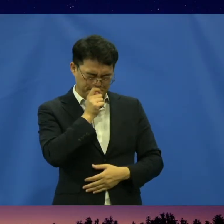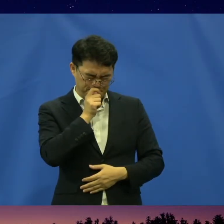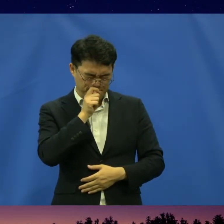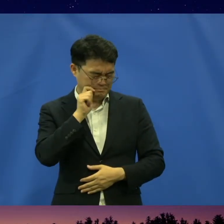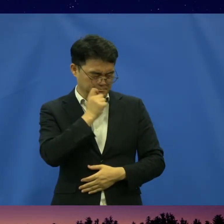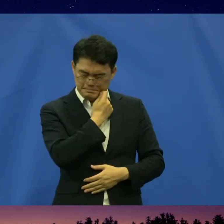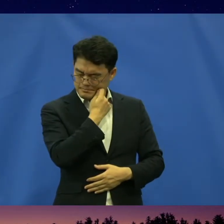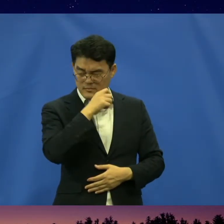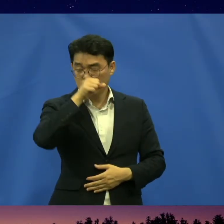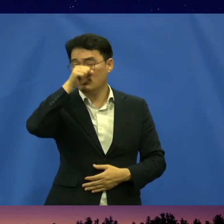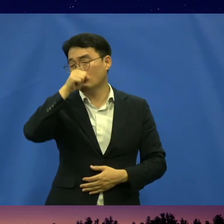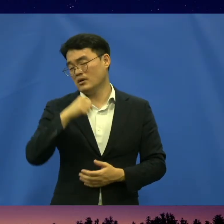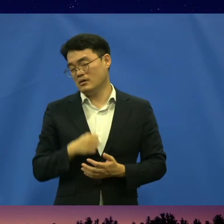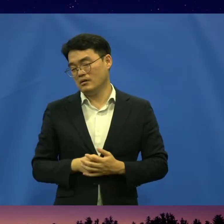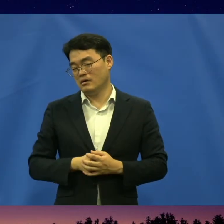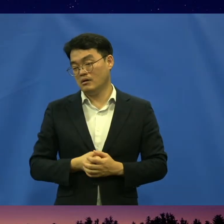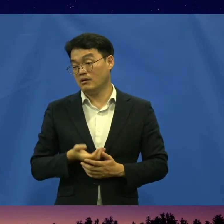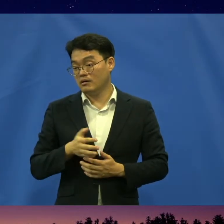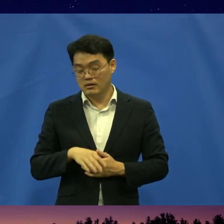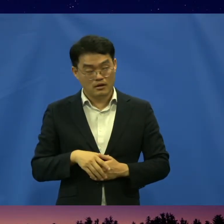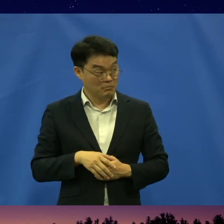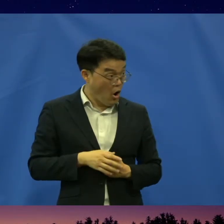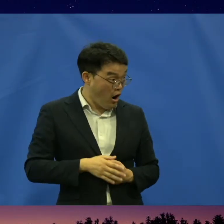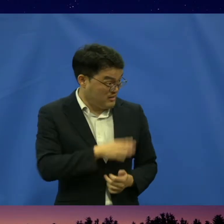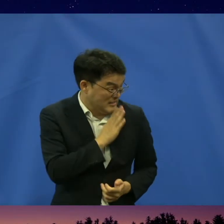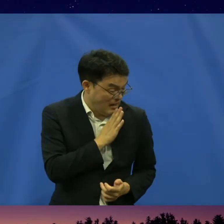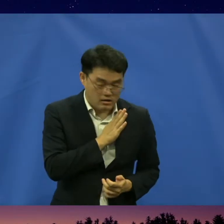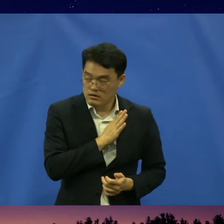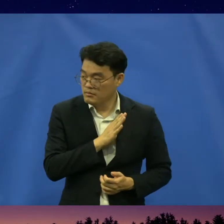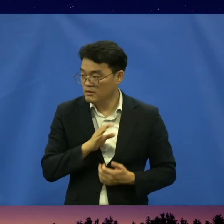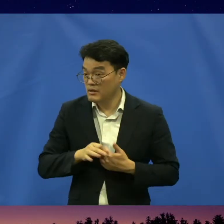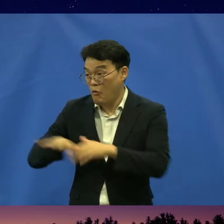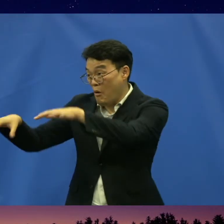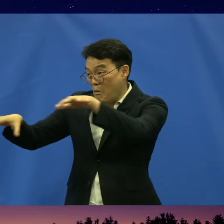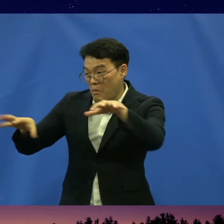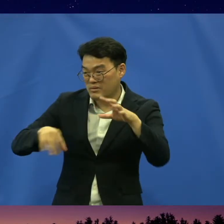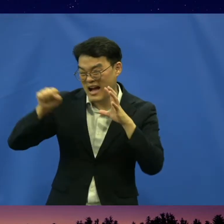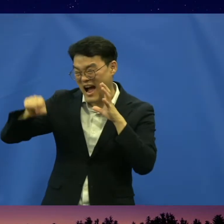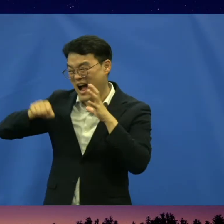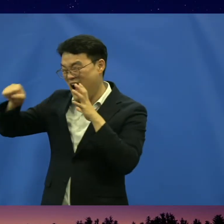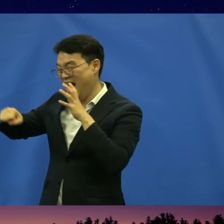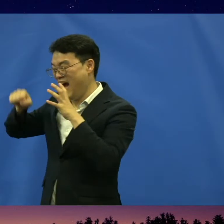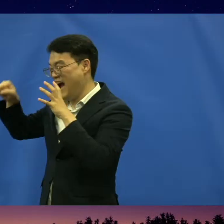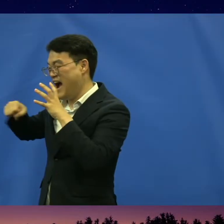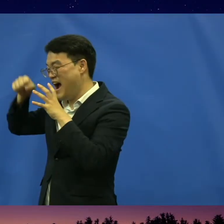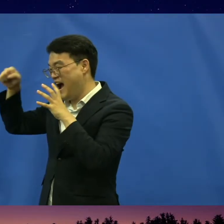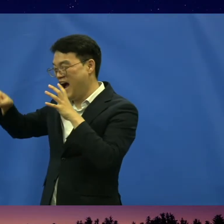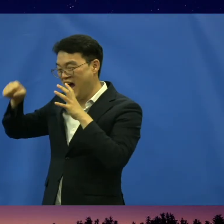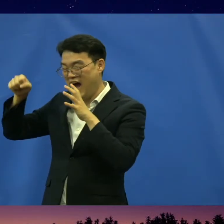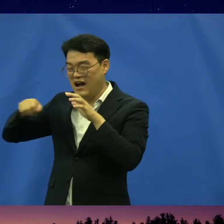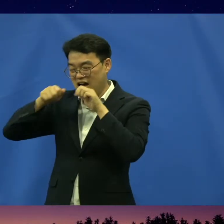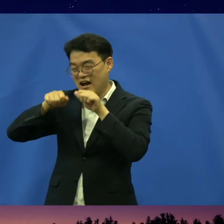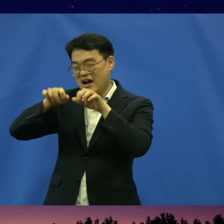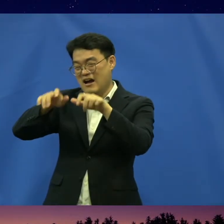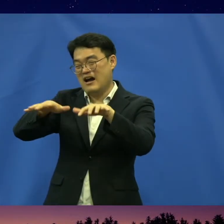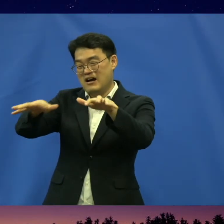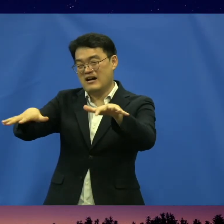다른 사람 친구에게 퍼뜨려요. 그죠? 그러면 그게 또 누구에게 또 퍼뜨리고.